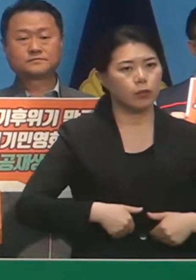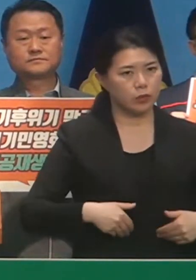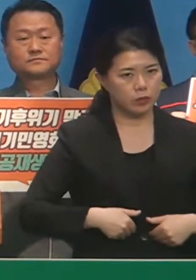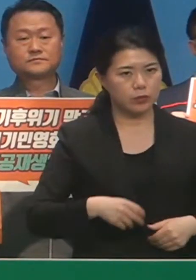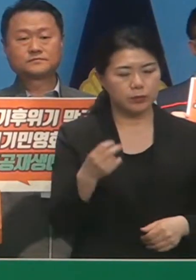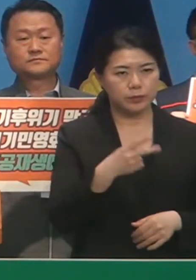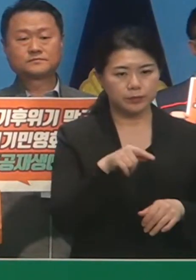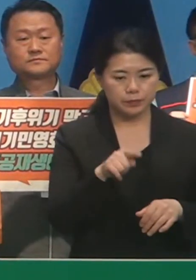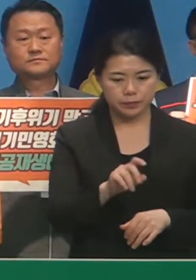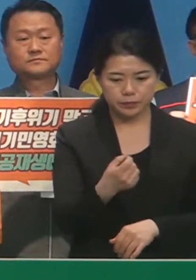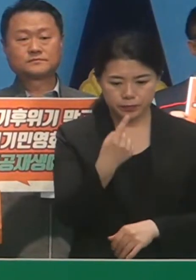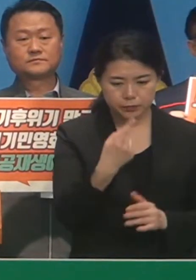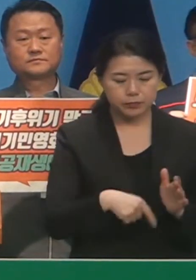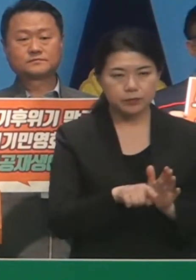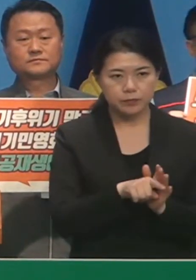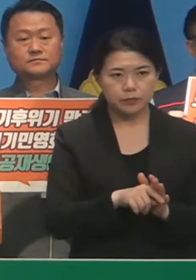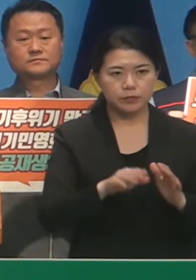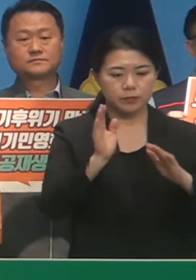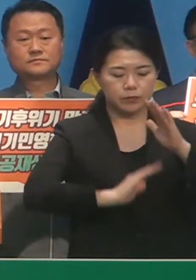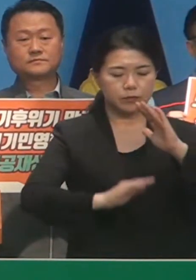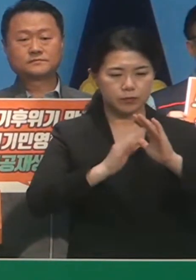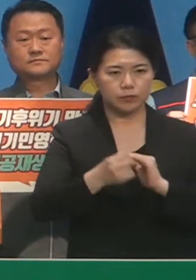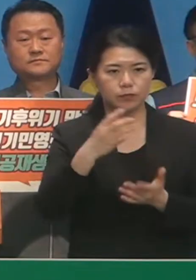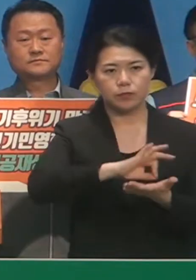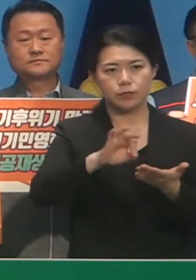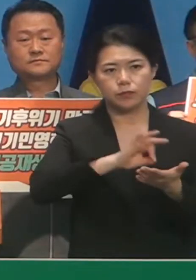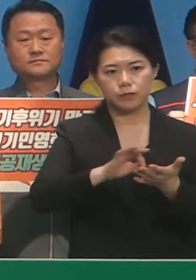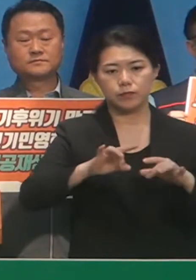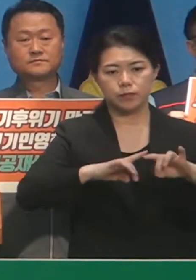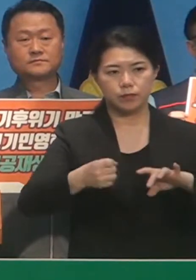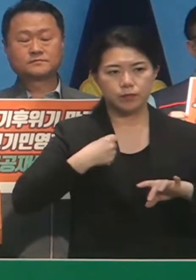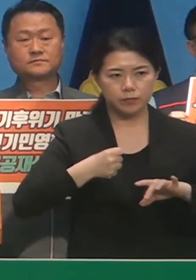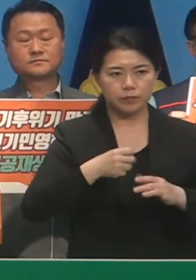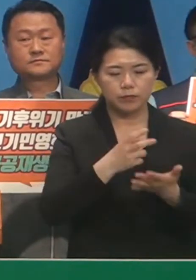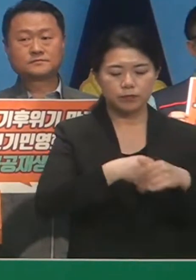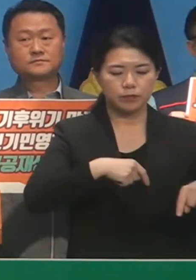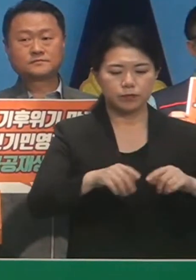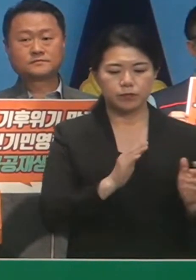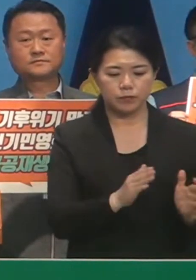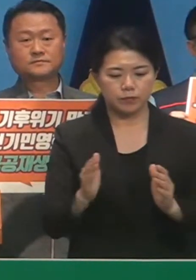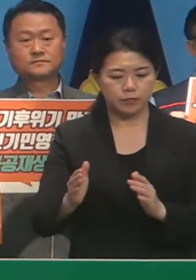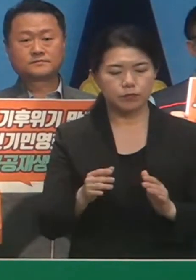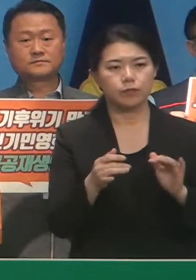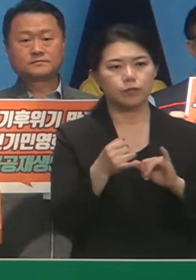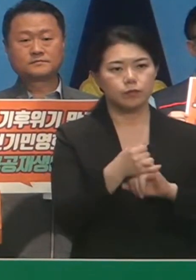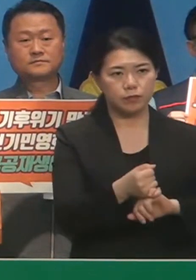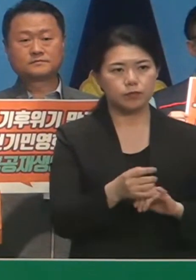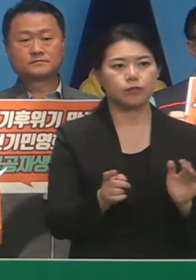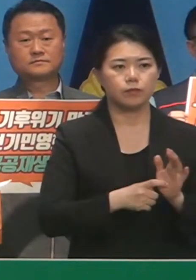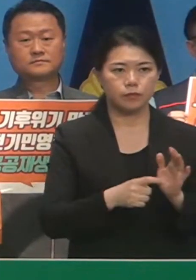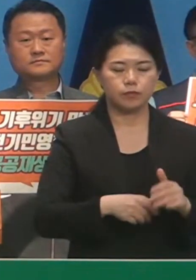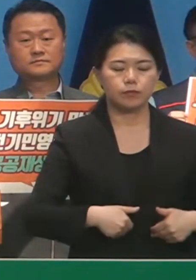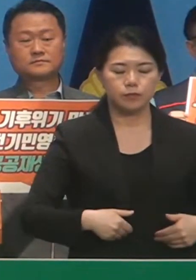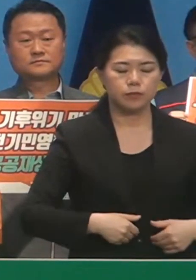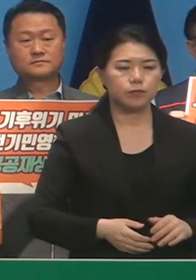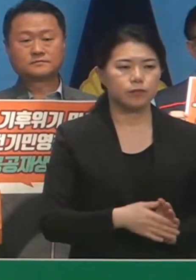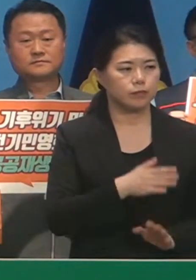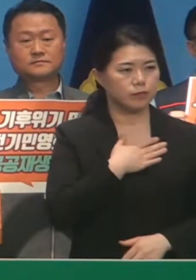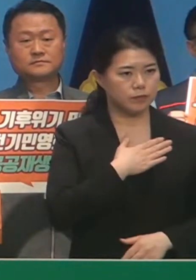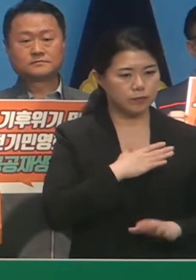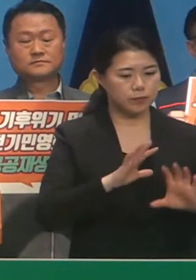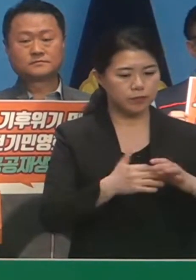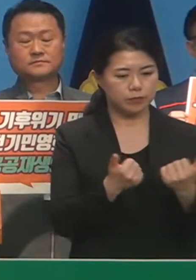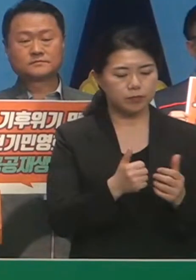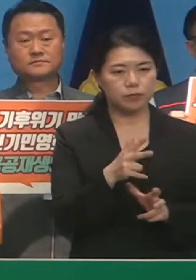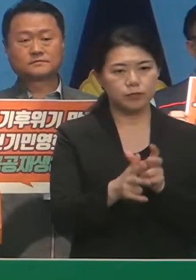에너지 공공성 확보를 위한 공공재생에너지 정책 마련이 시급한 상황입니다. 저 또한